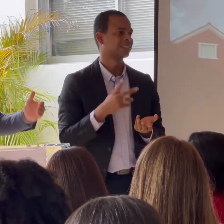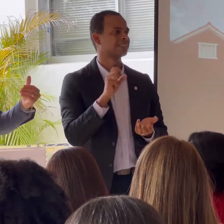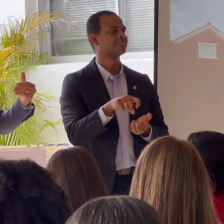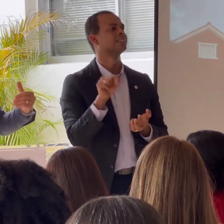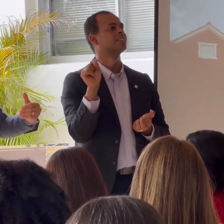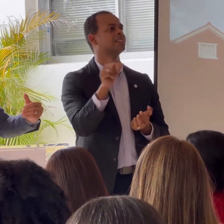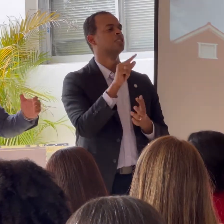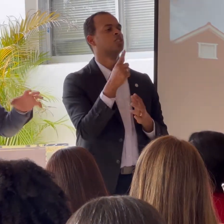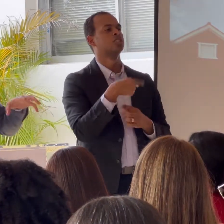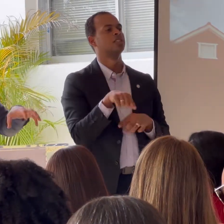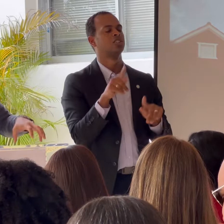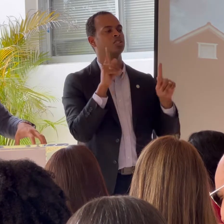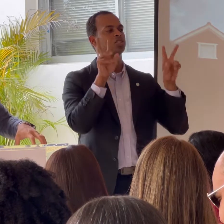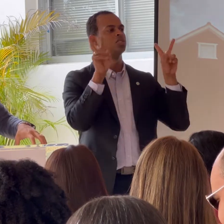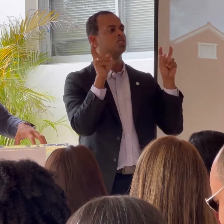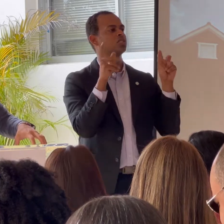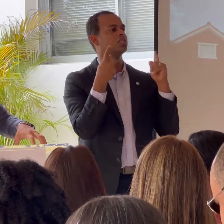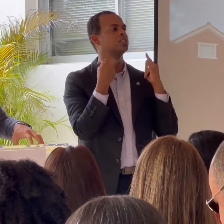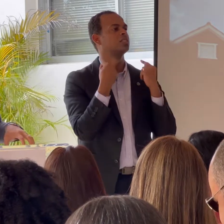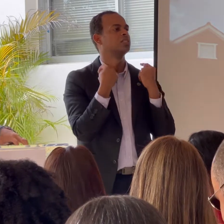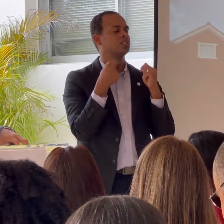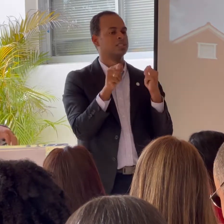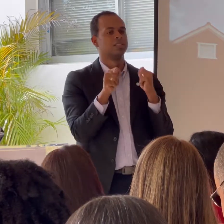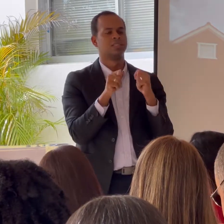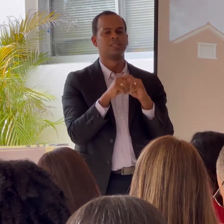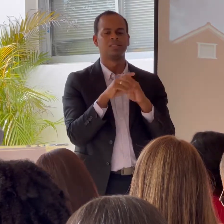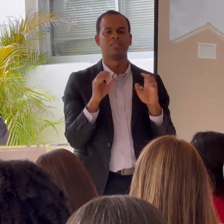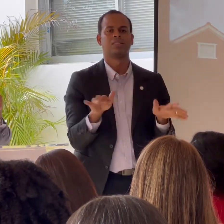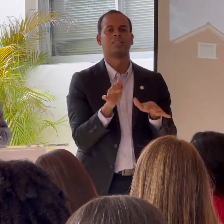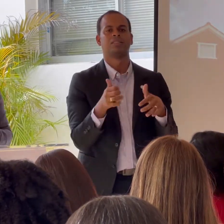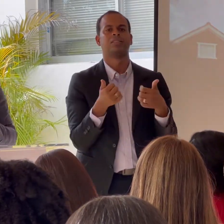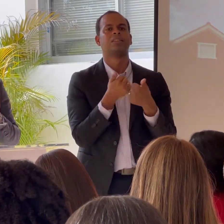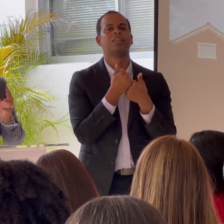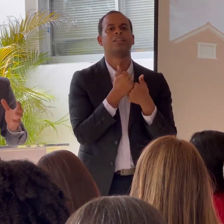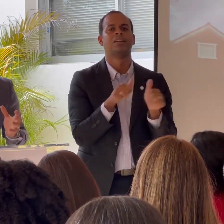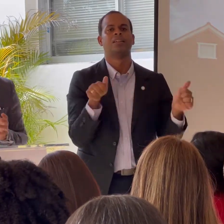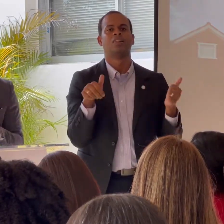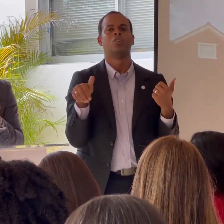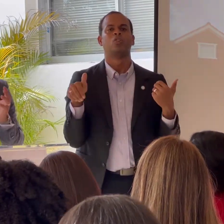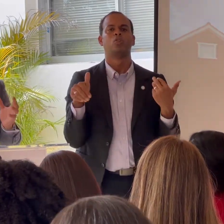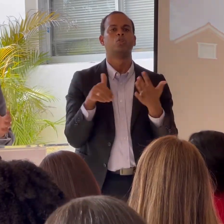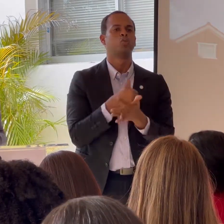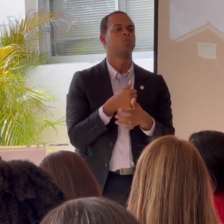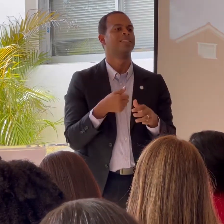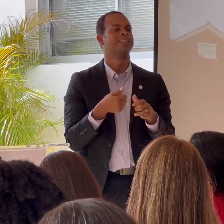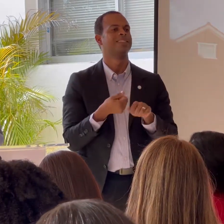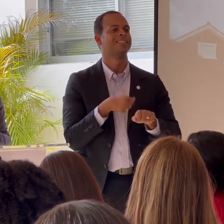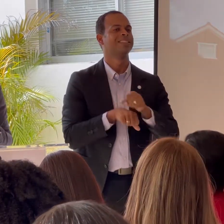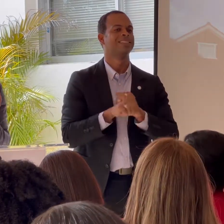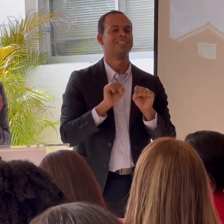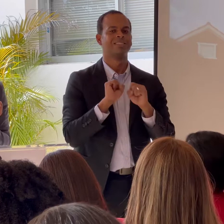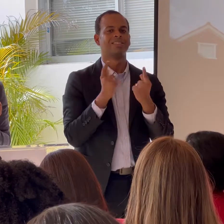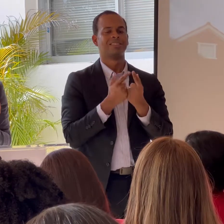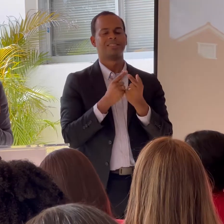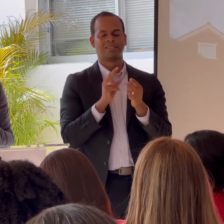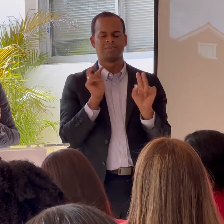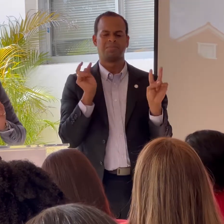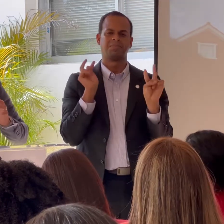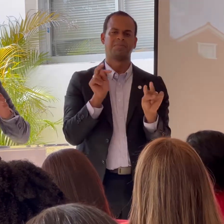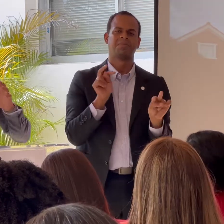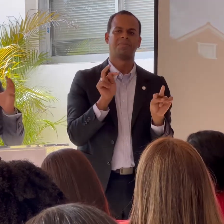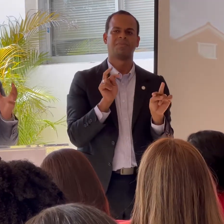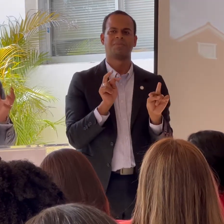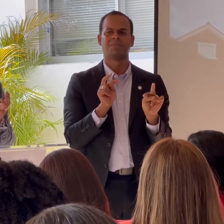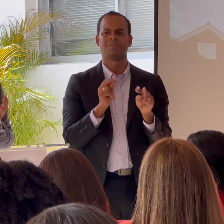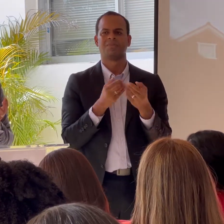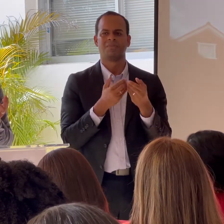quienes están tratando de hacer algún tipo de nuevo emprendimiento social, subestimando